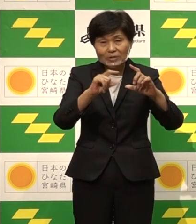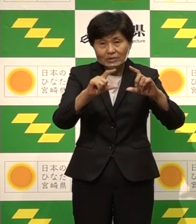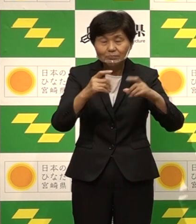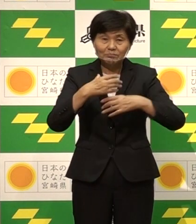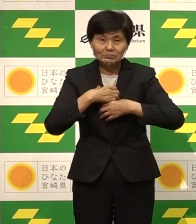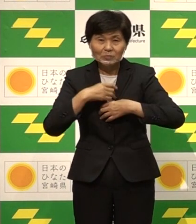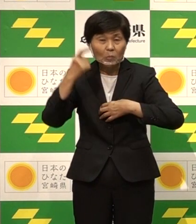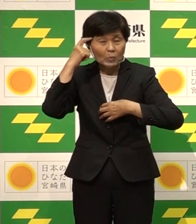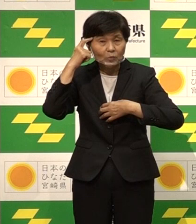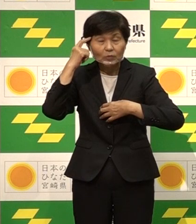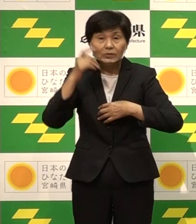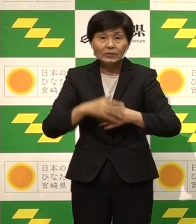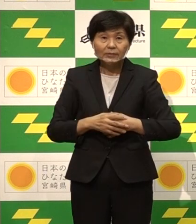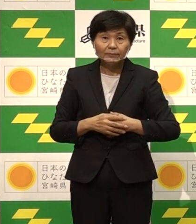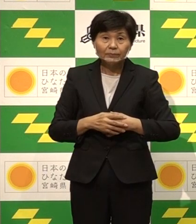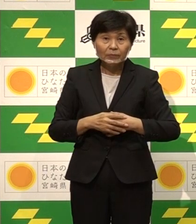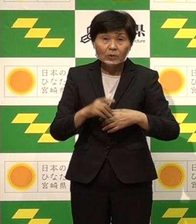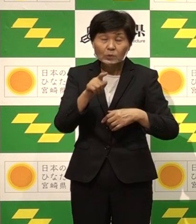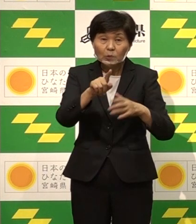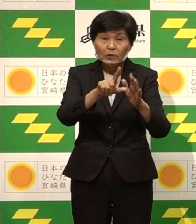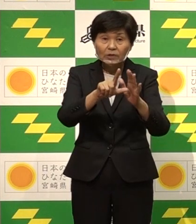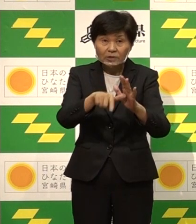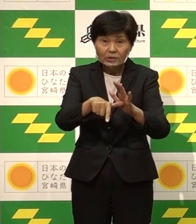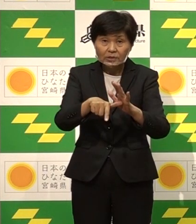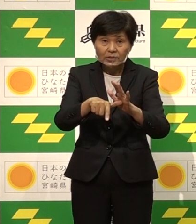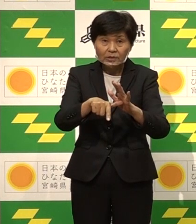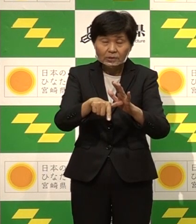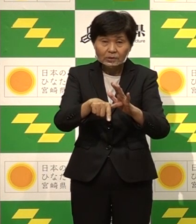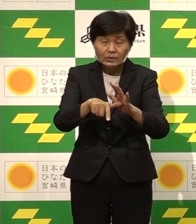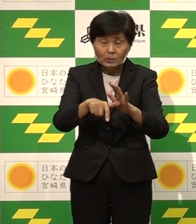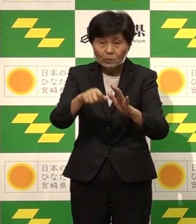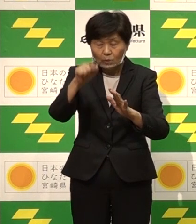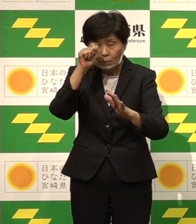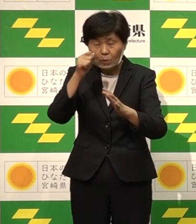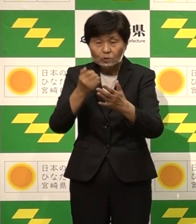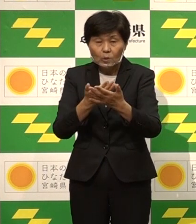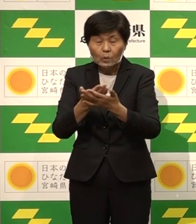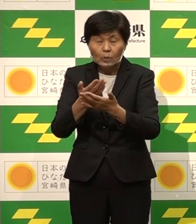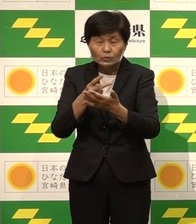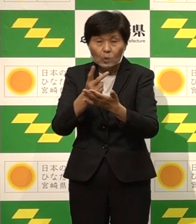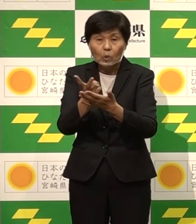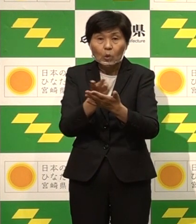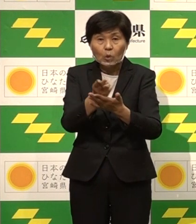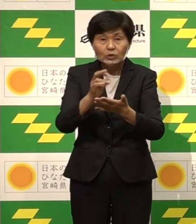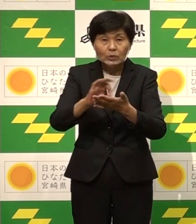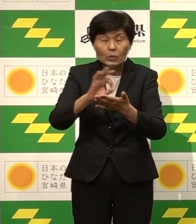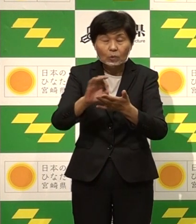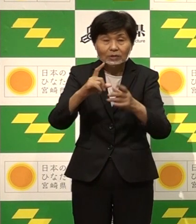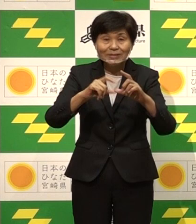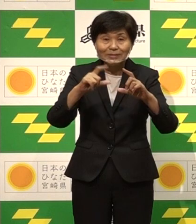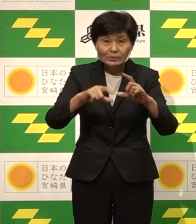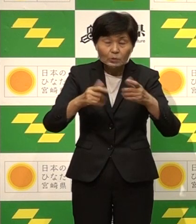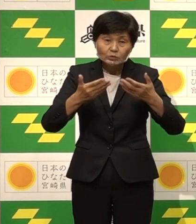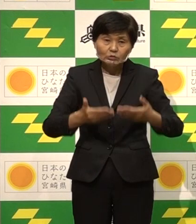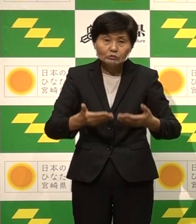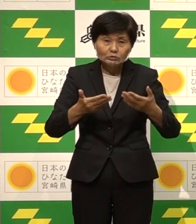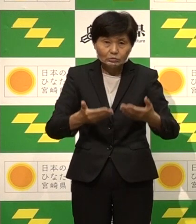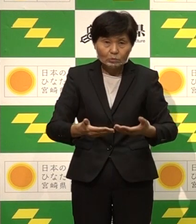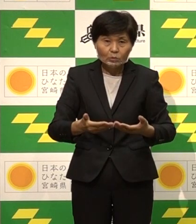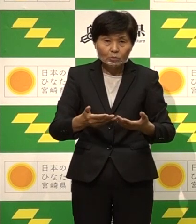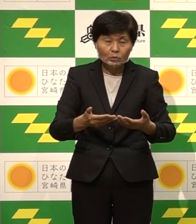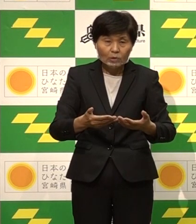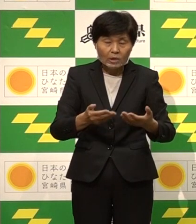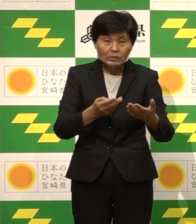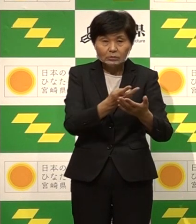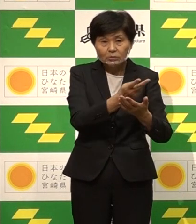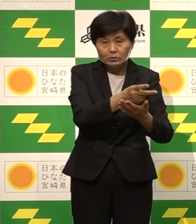場合、病床使用率と重症病床使用率、基準2つありますけれども、いわゆる、今